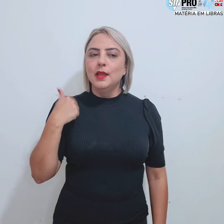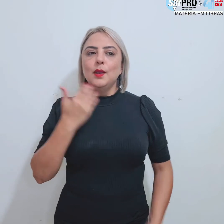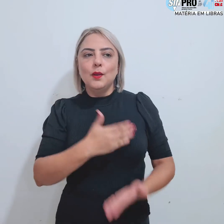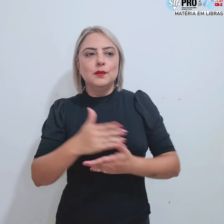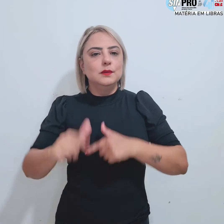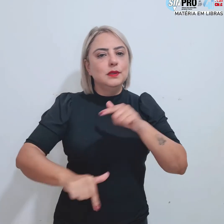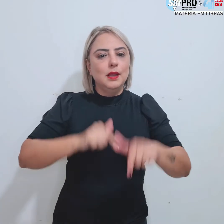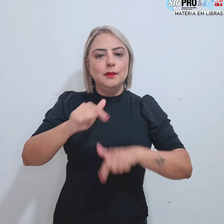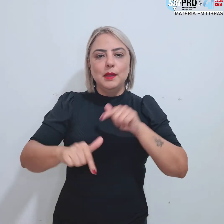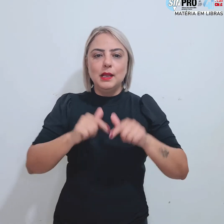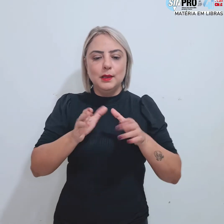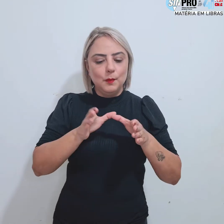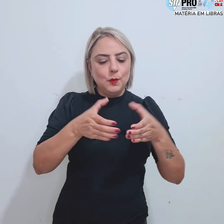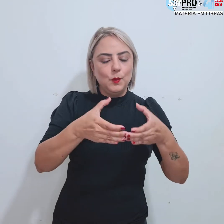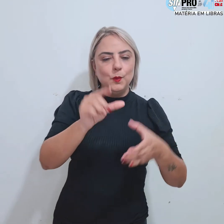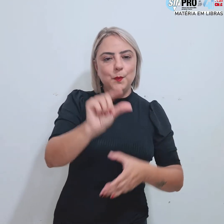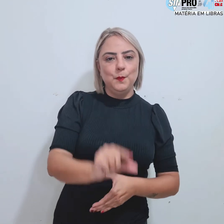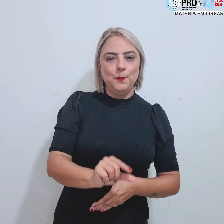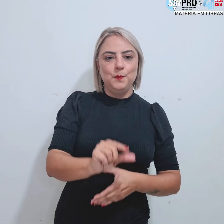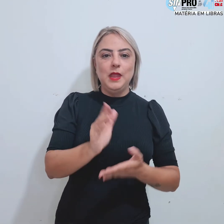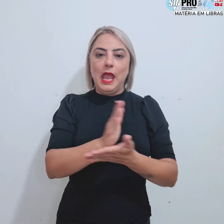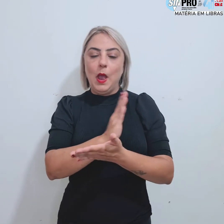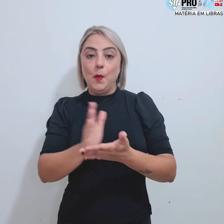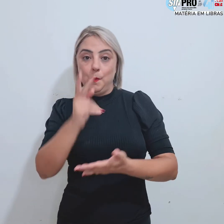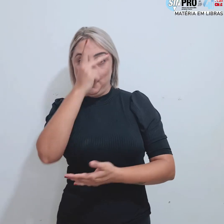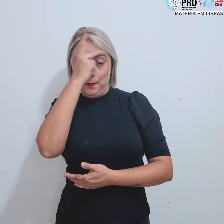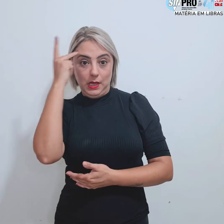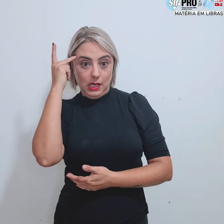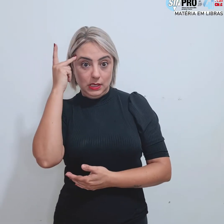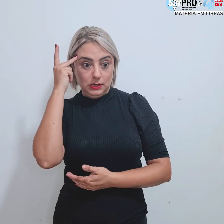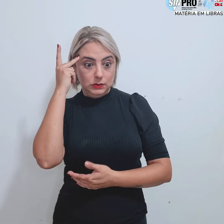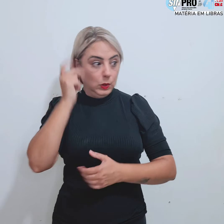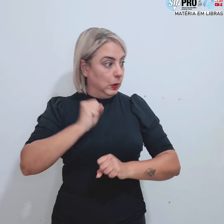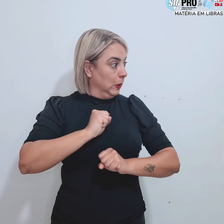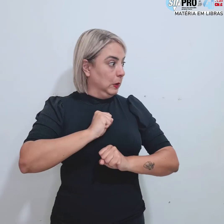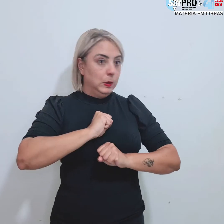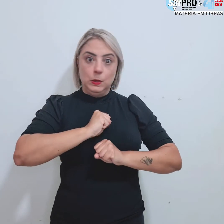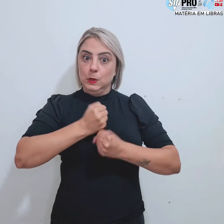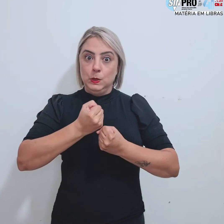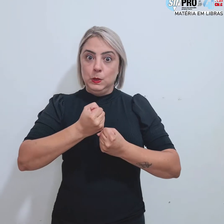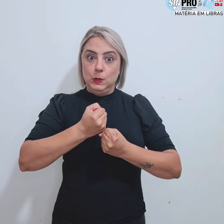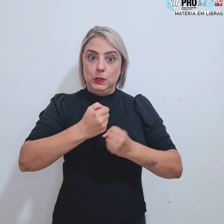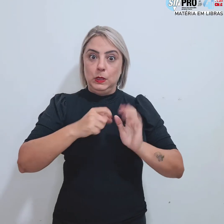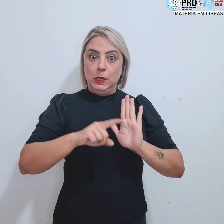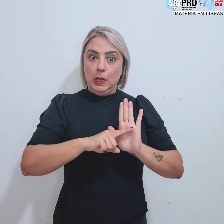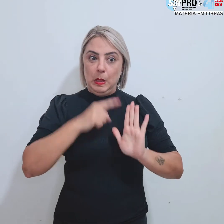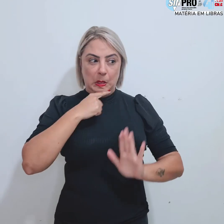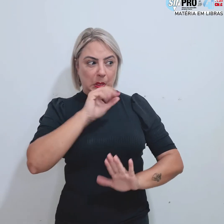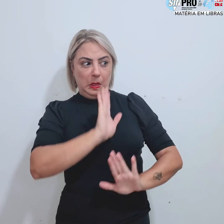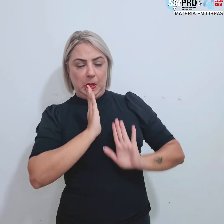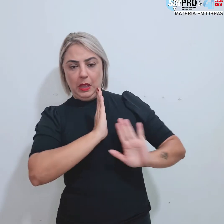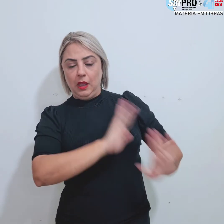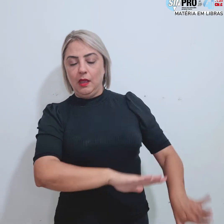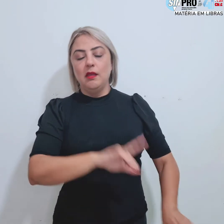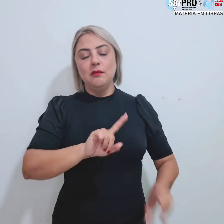a trabalhamos com a minoria. Algumas pessoas reagiram negativamente, mas